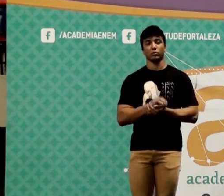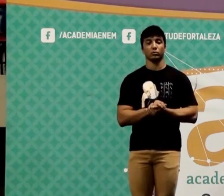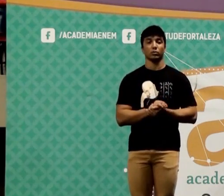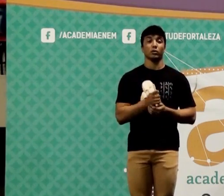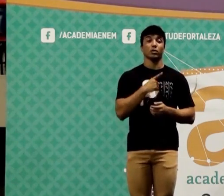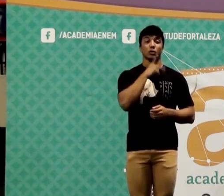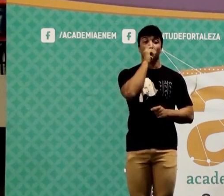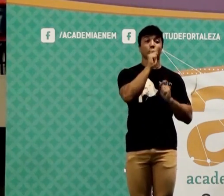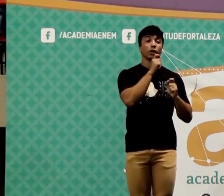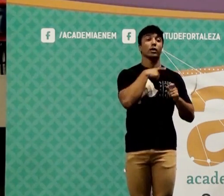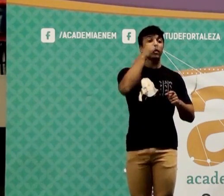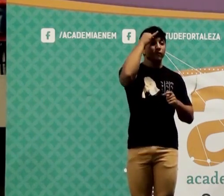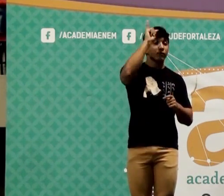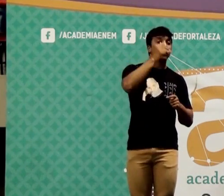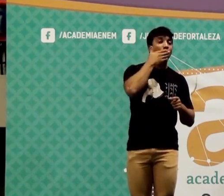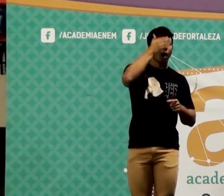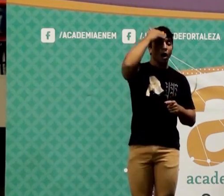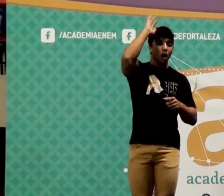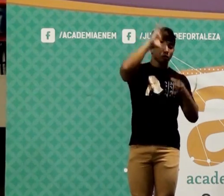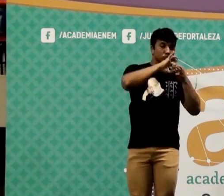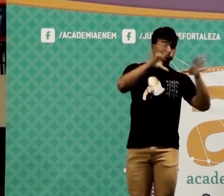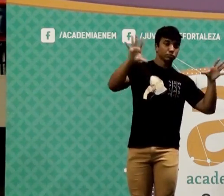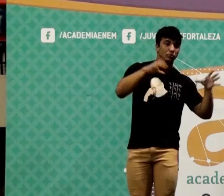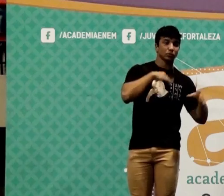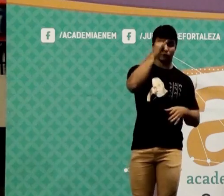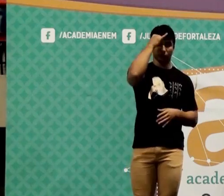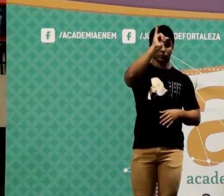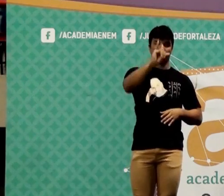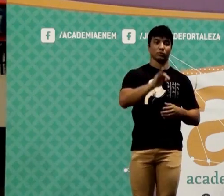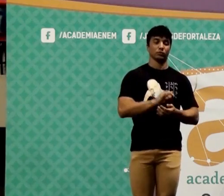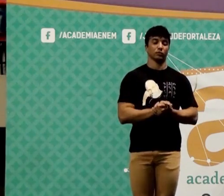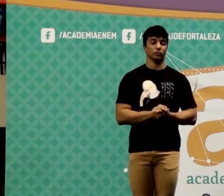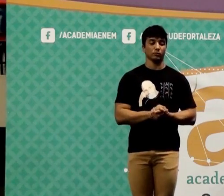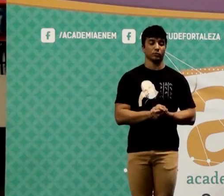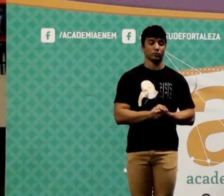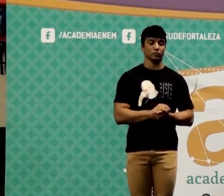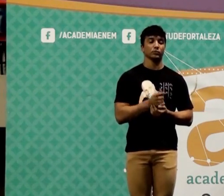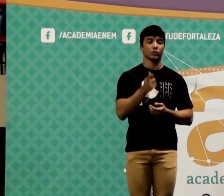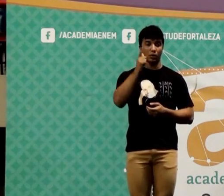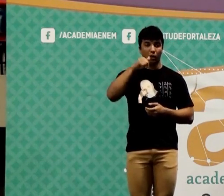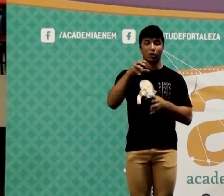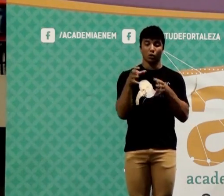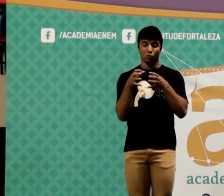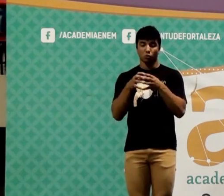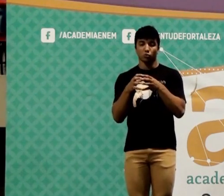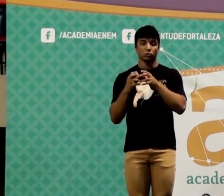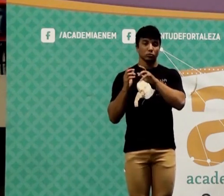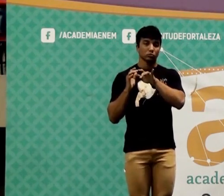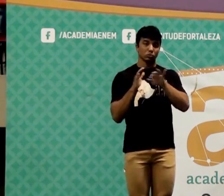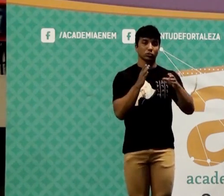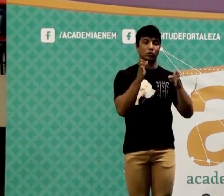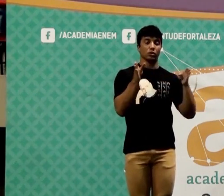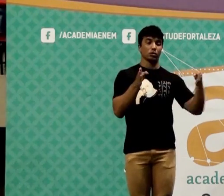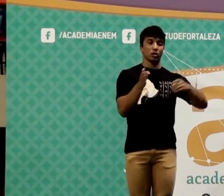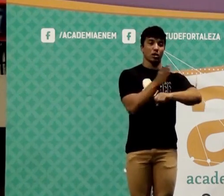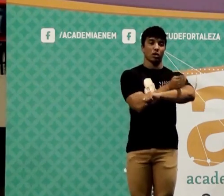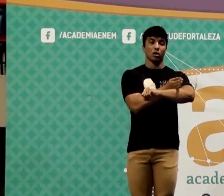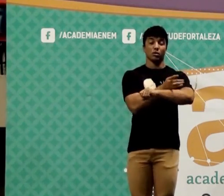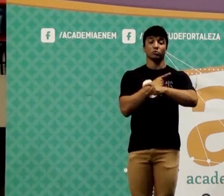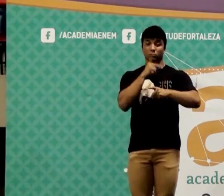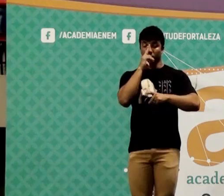os turcos que estavam prisioneiros na Palestina? Não. Tá certo? B. Tinham como principal